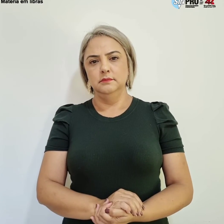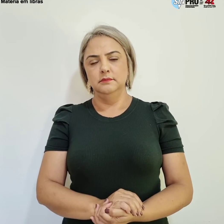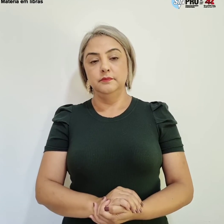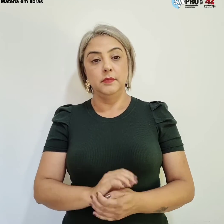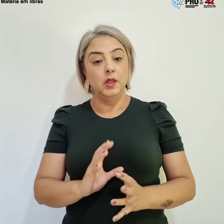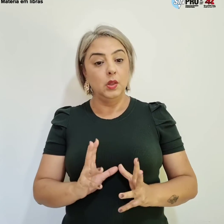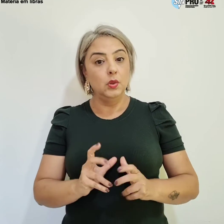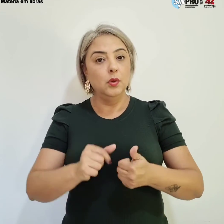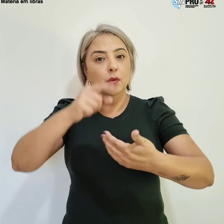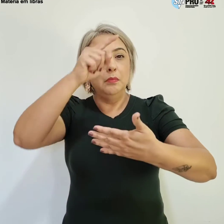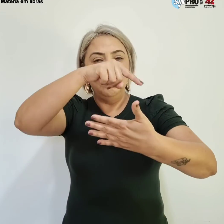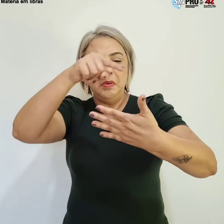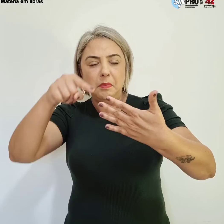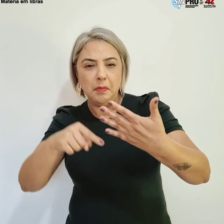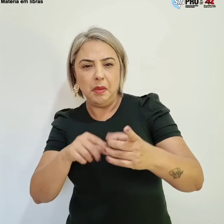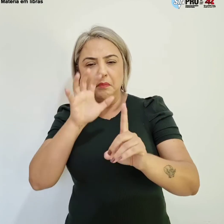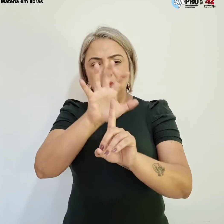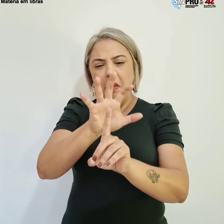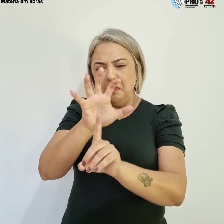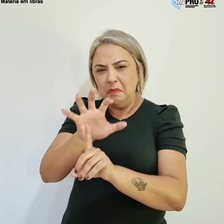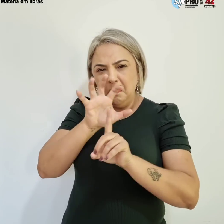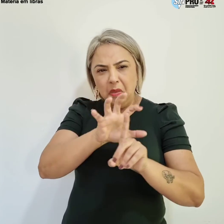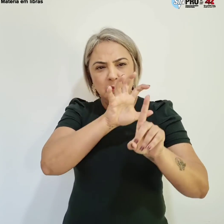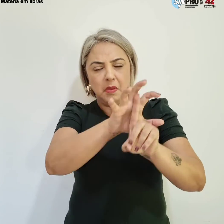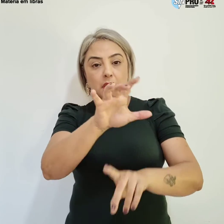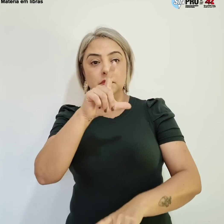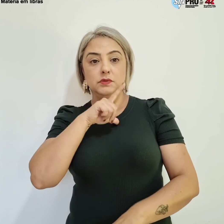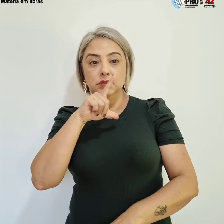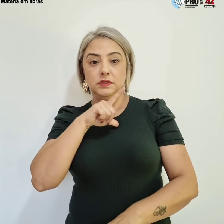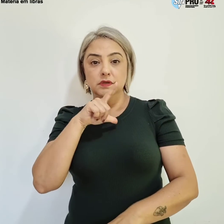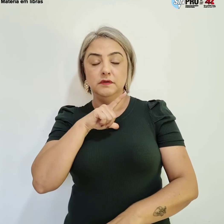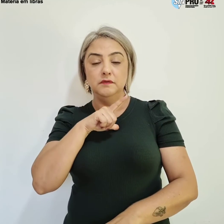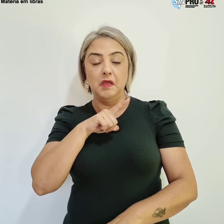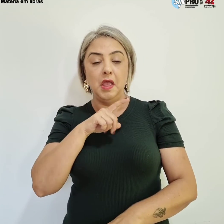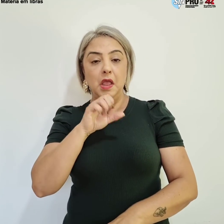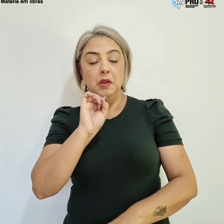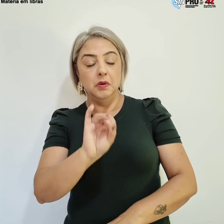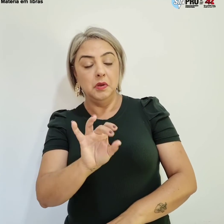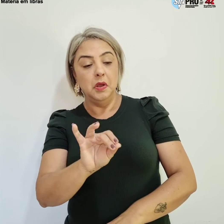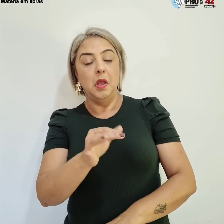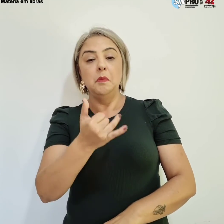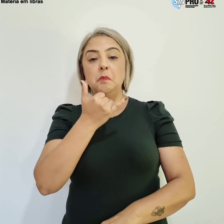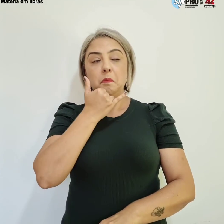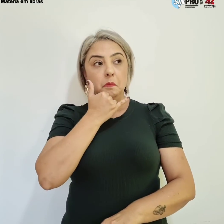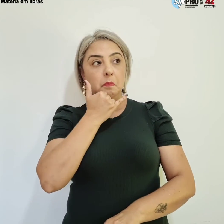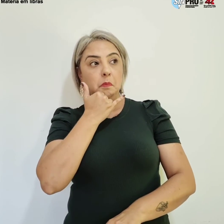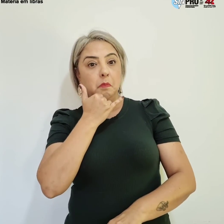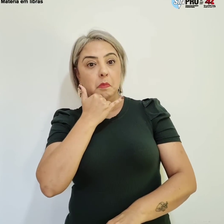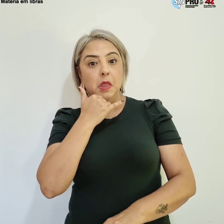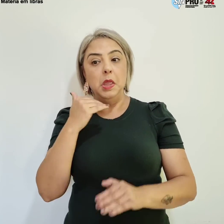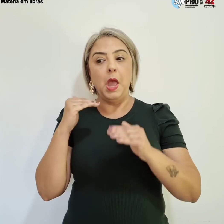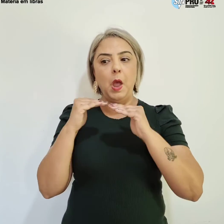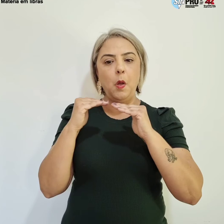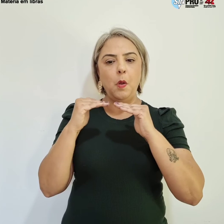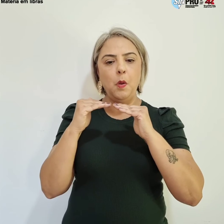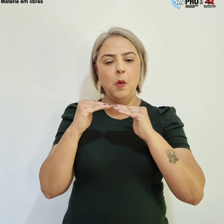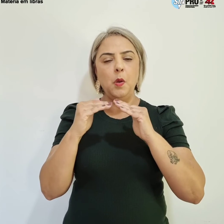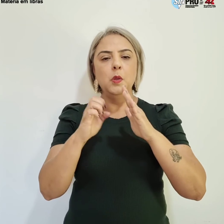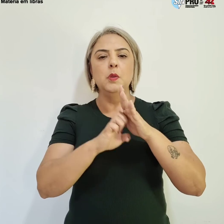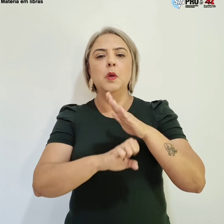Todos esses ataques à educação tiveram como justificativa e consonância a Emenda